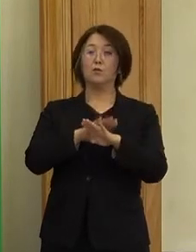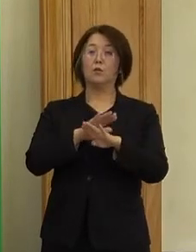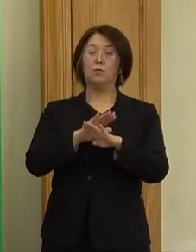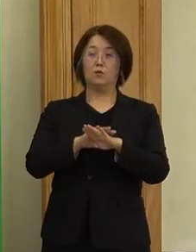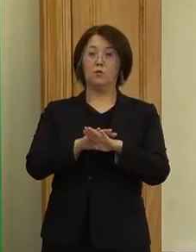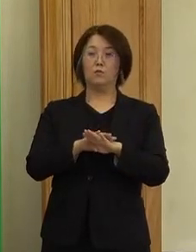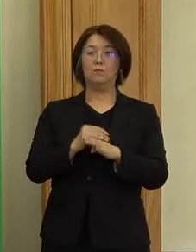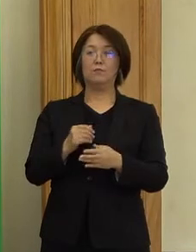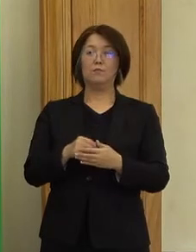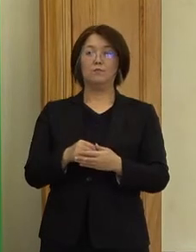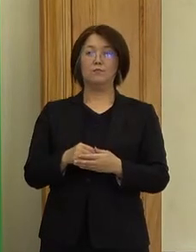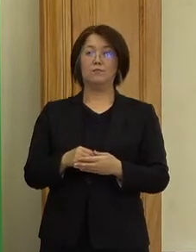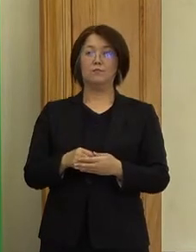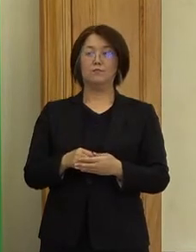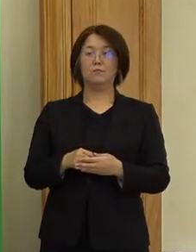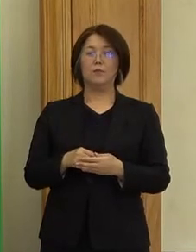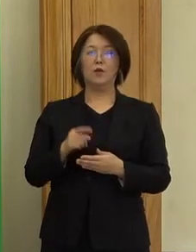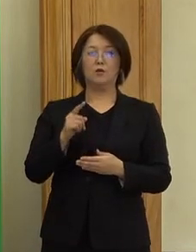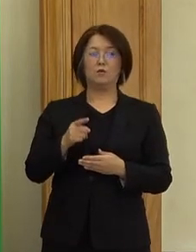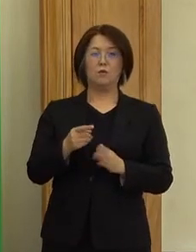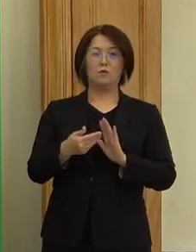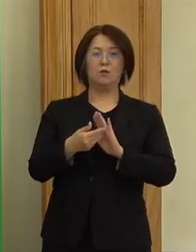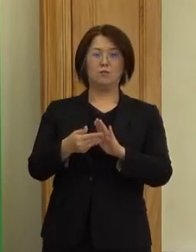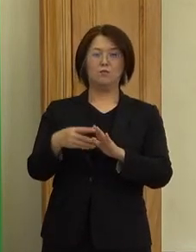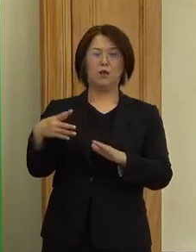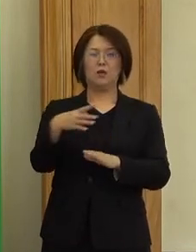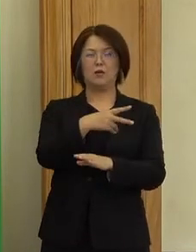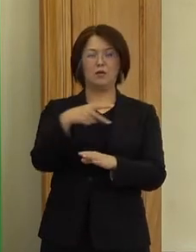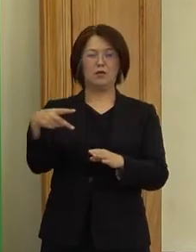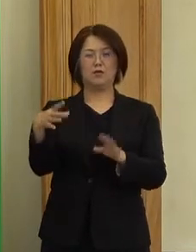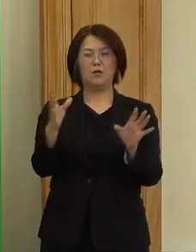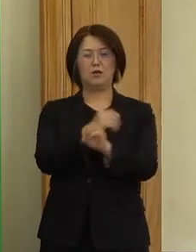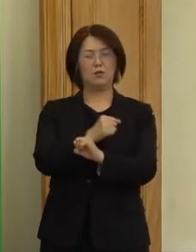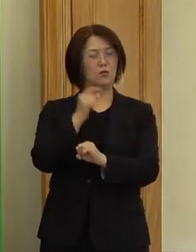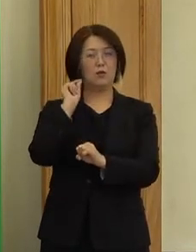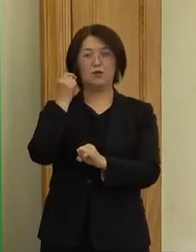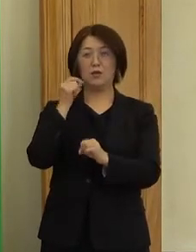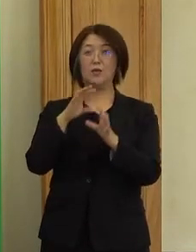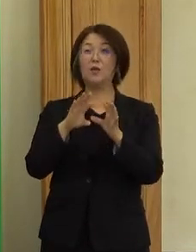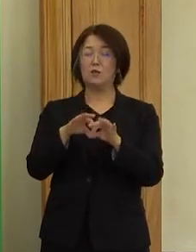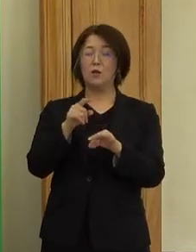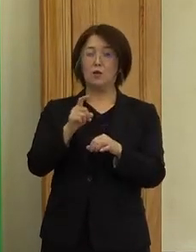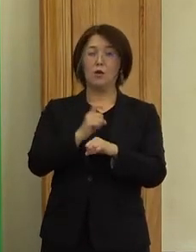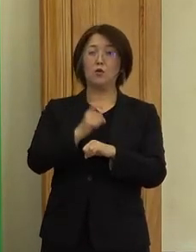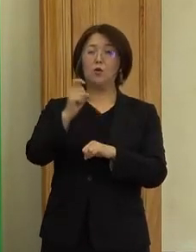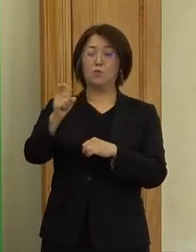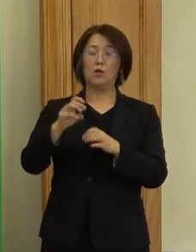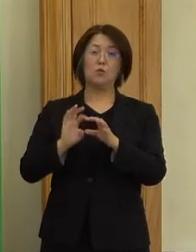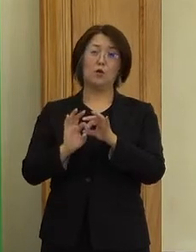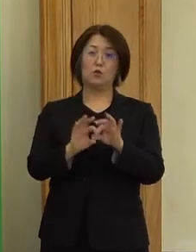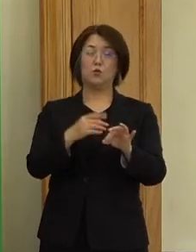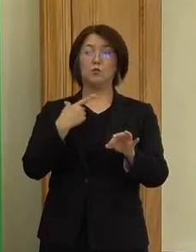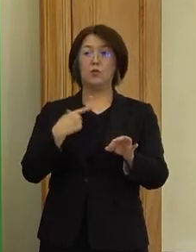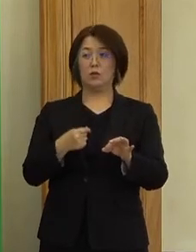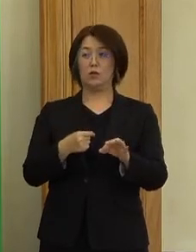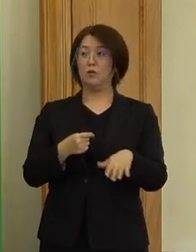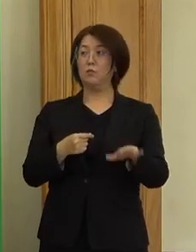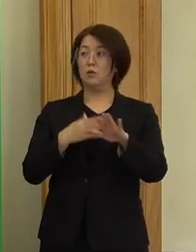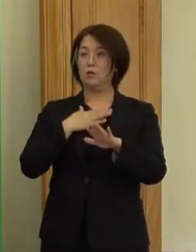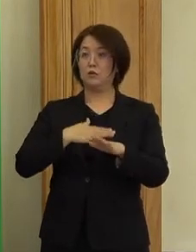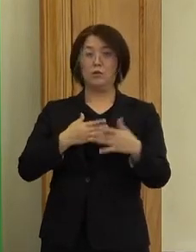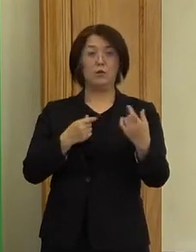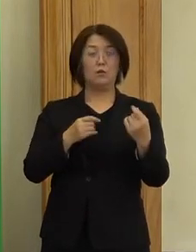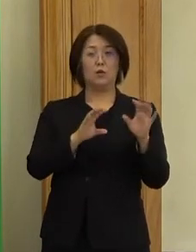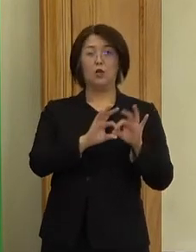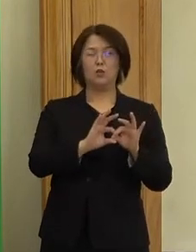。誰もこれは拒めないものでありまして、それを当面続けたいと思います。皆さんもご存知のようにこれを